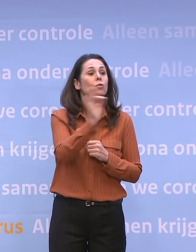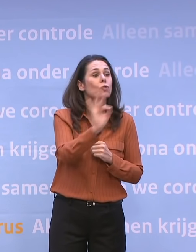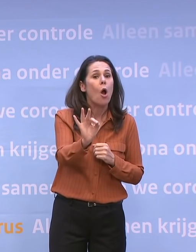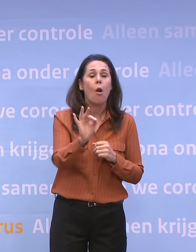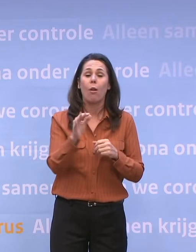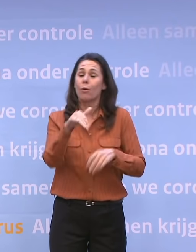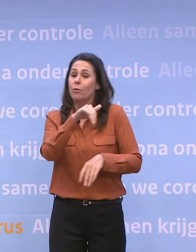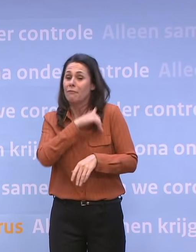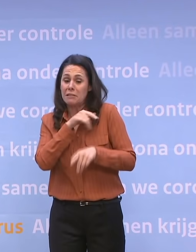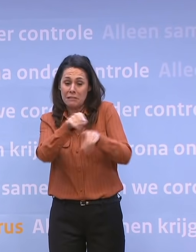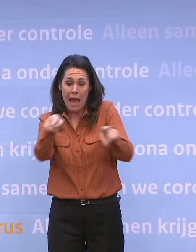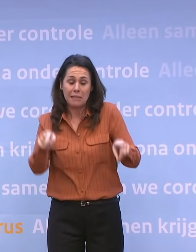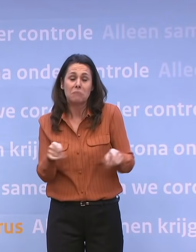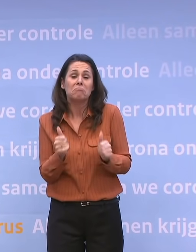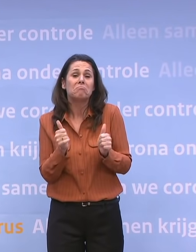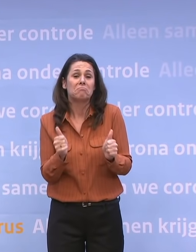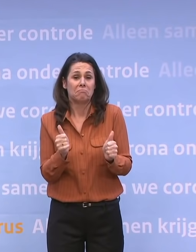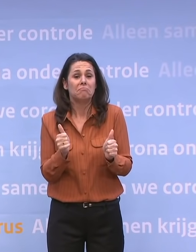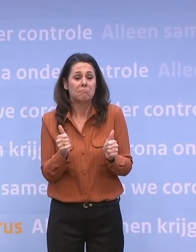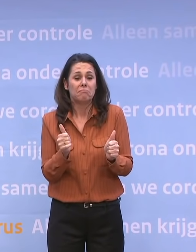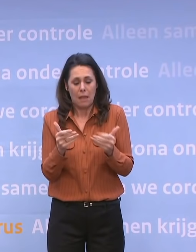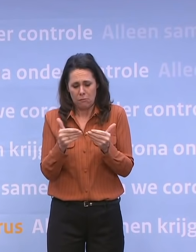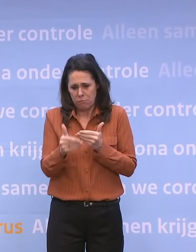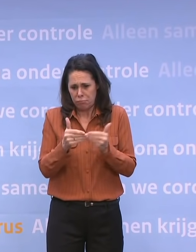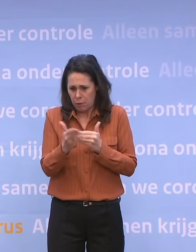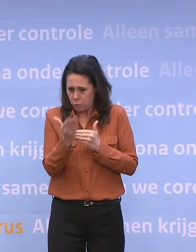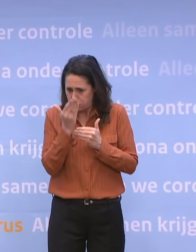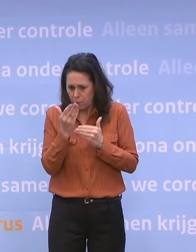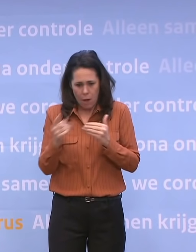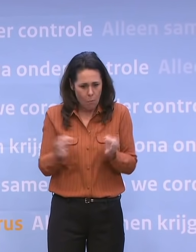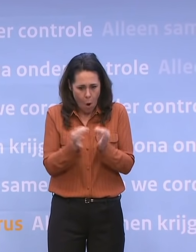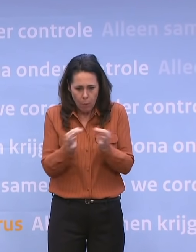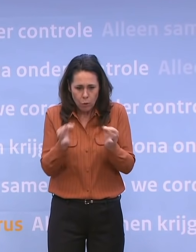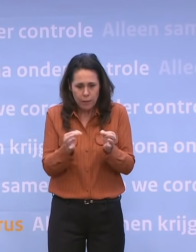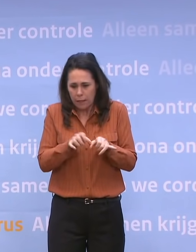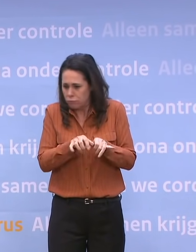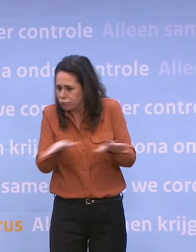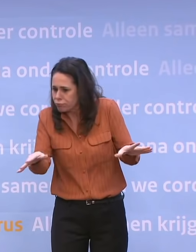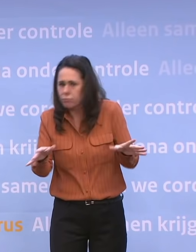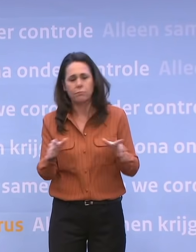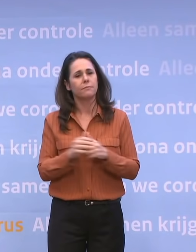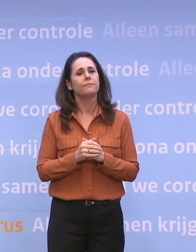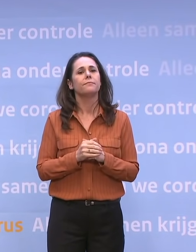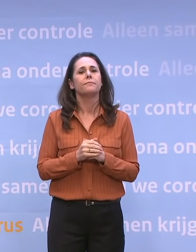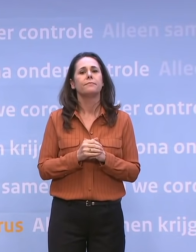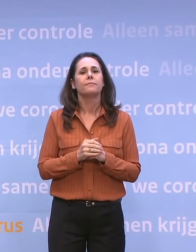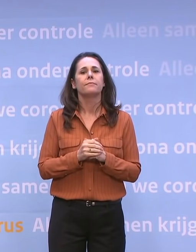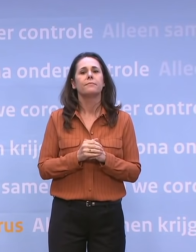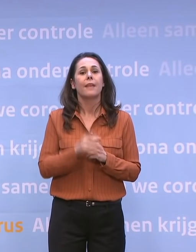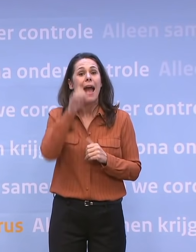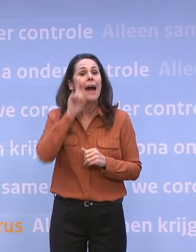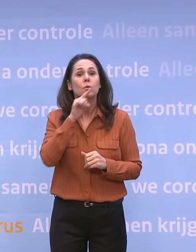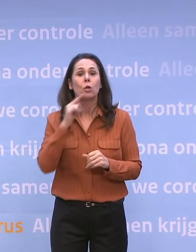en universiteiten, die in korte tijd allerlei oplossingen hebben bedacht en uitgerold. Voor al die thuiswerkende